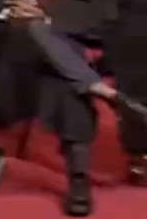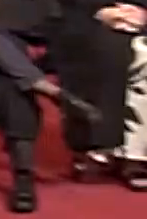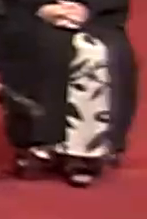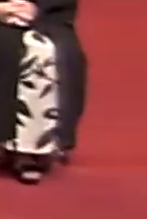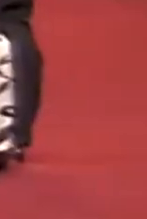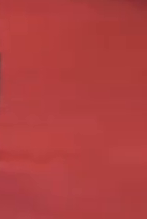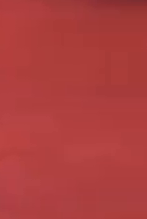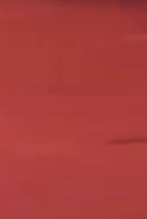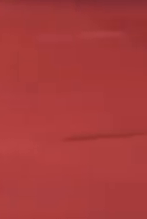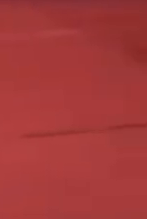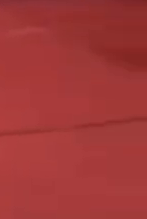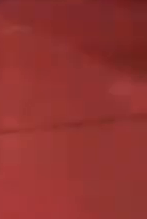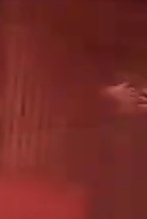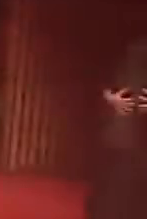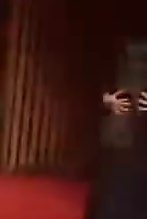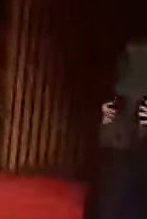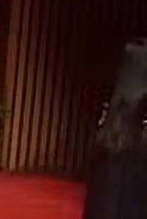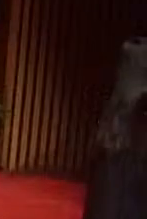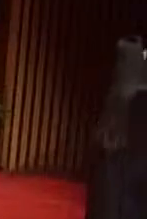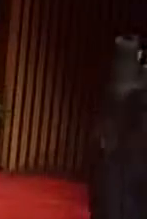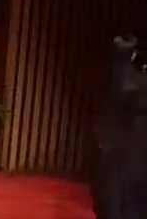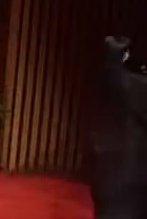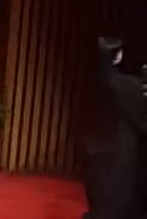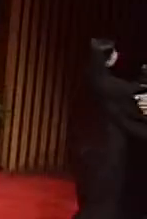Rima Ravindran.